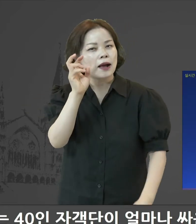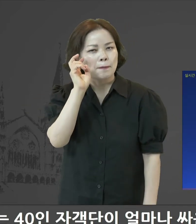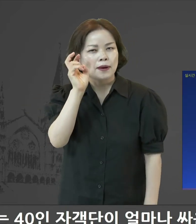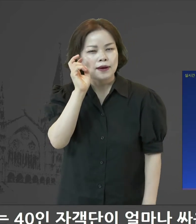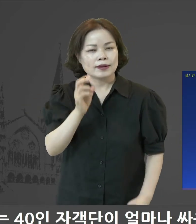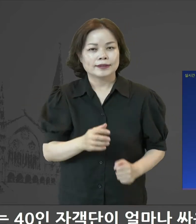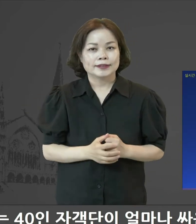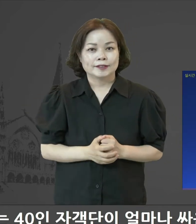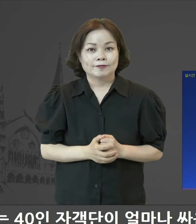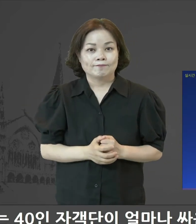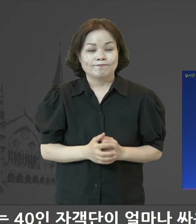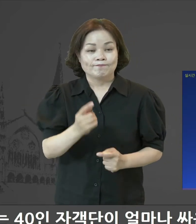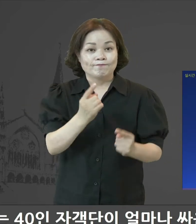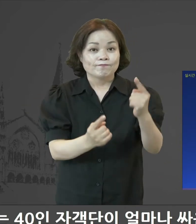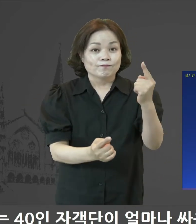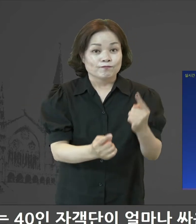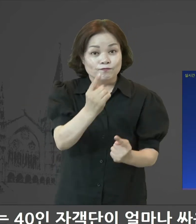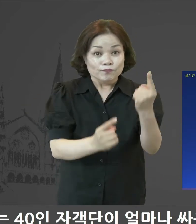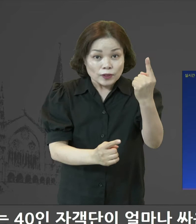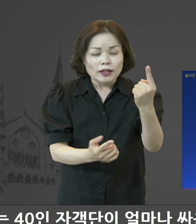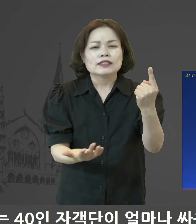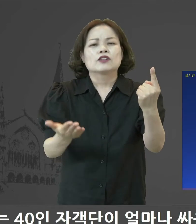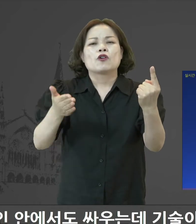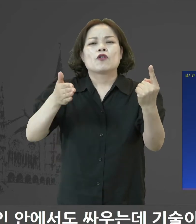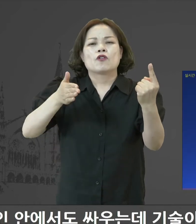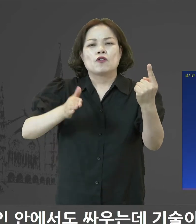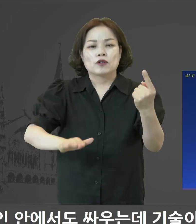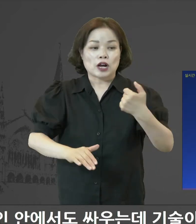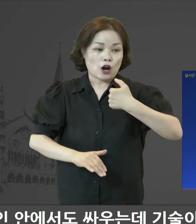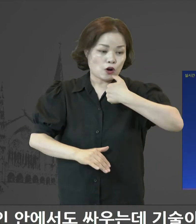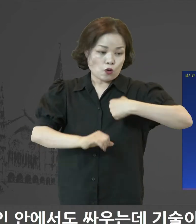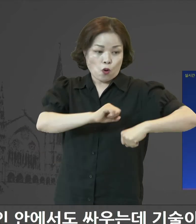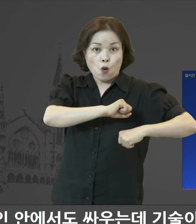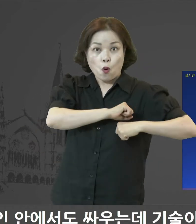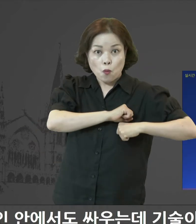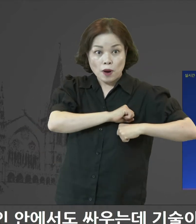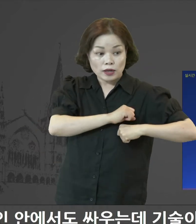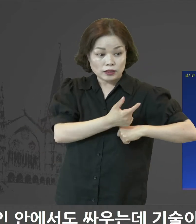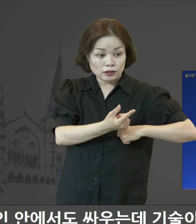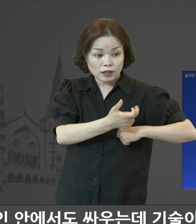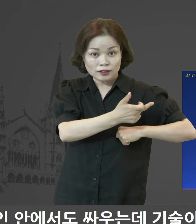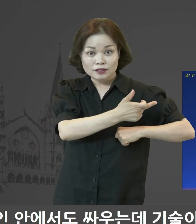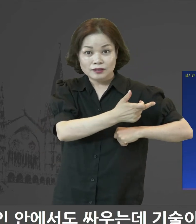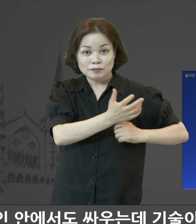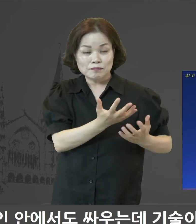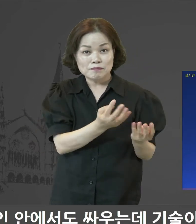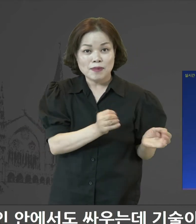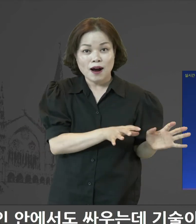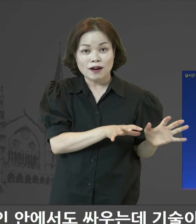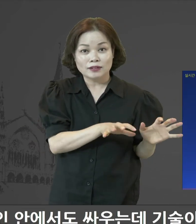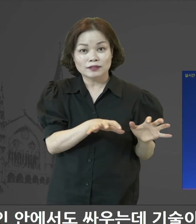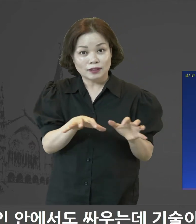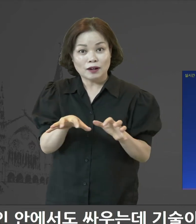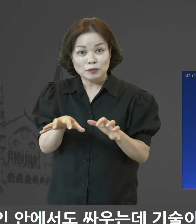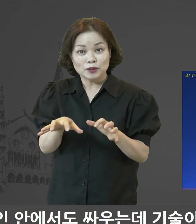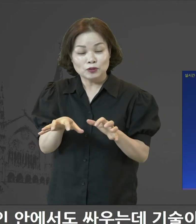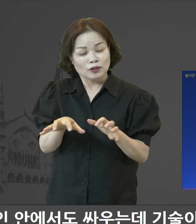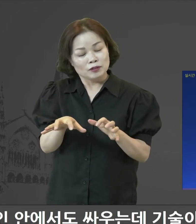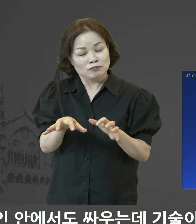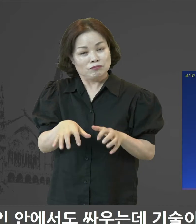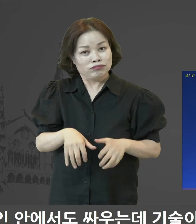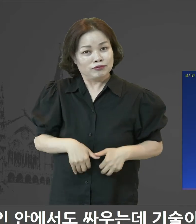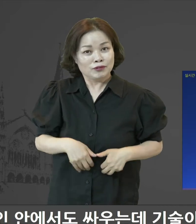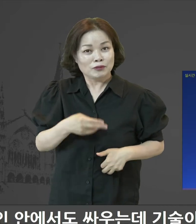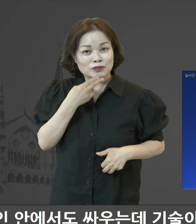것이고 탁월한 사람들이 있었을 겁니다. 그런데 로마 군대가 이렇게까지 동원될 이유는 없어 보여요.